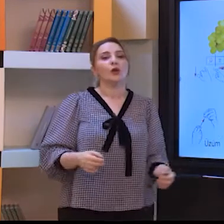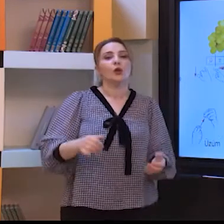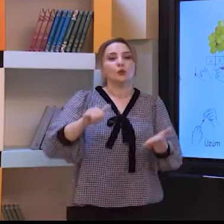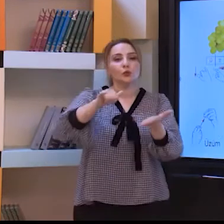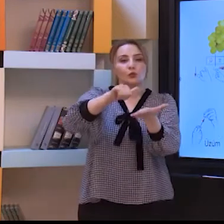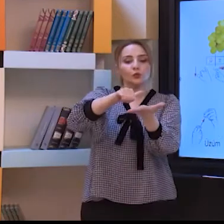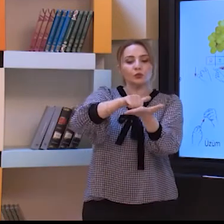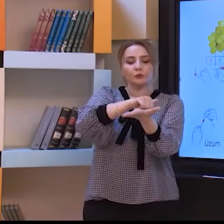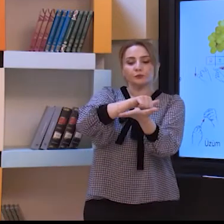Ütü.